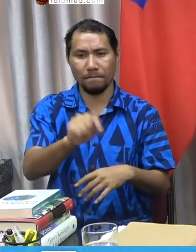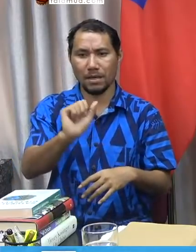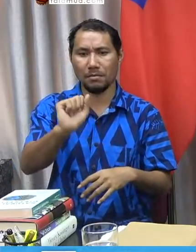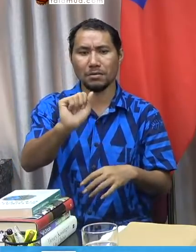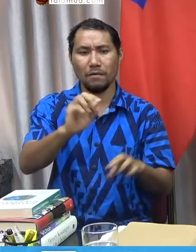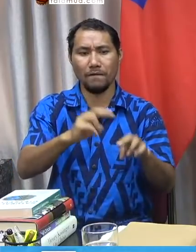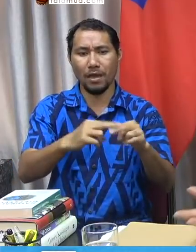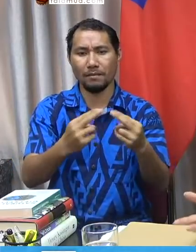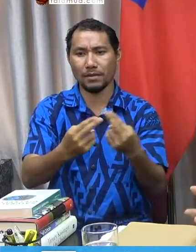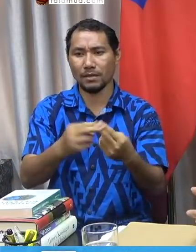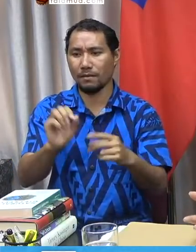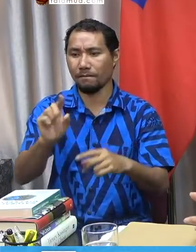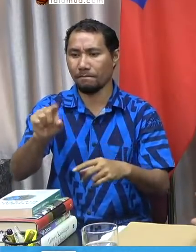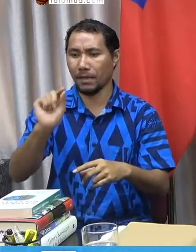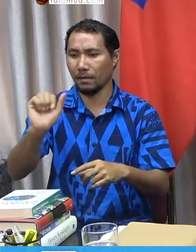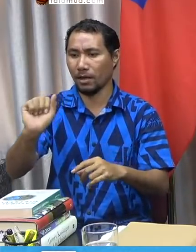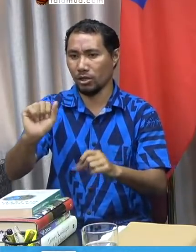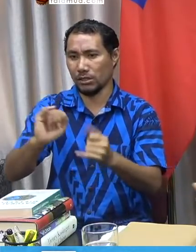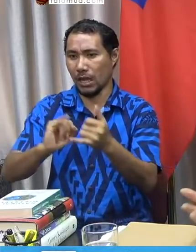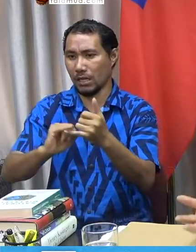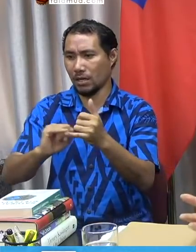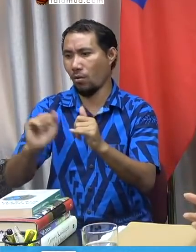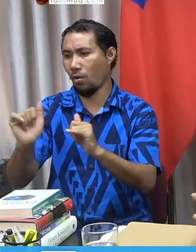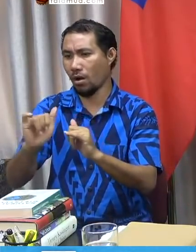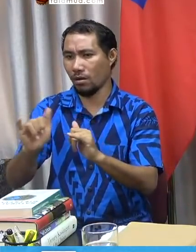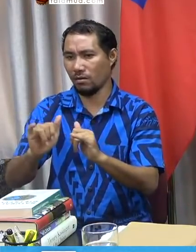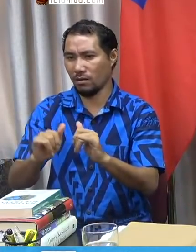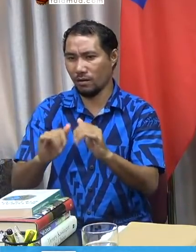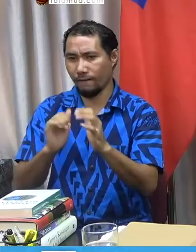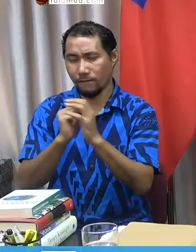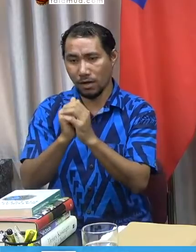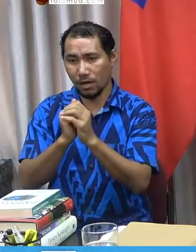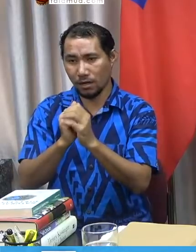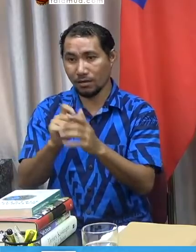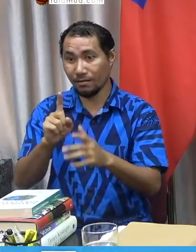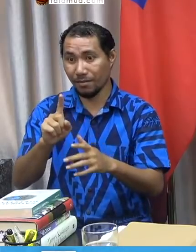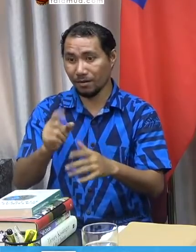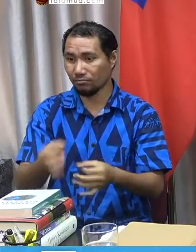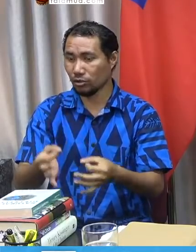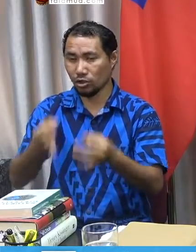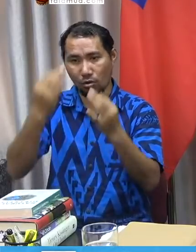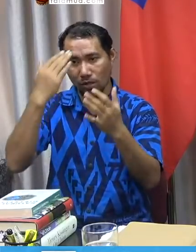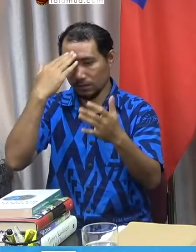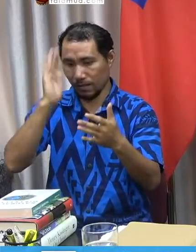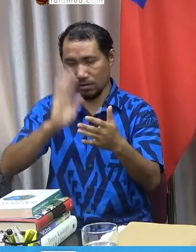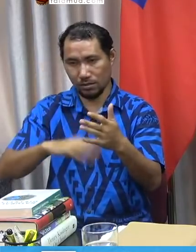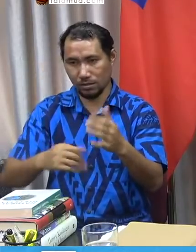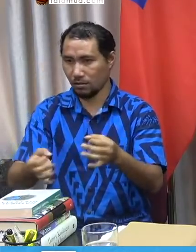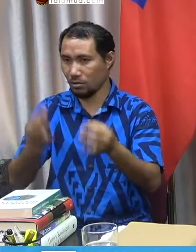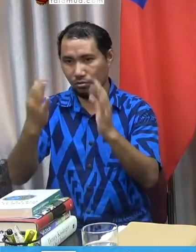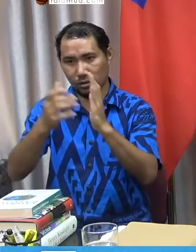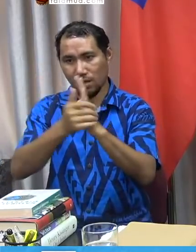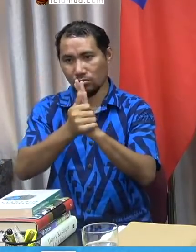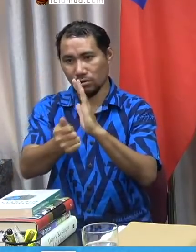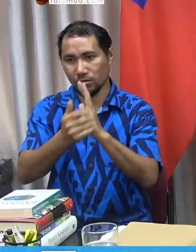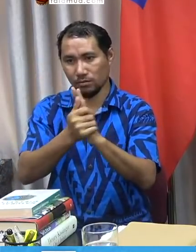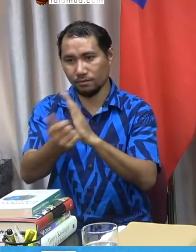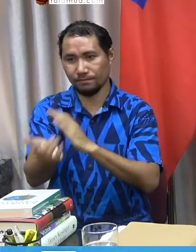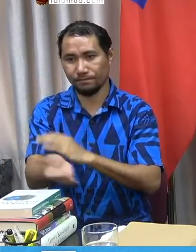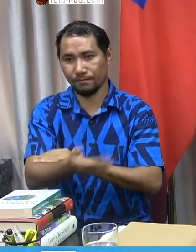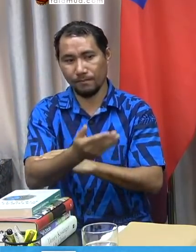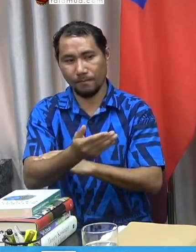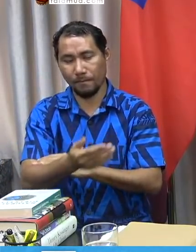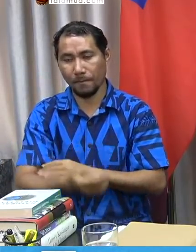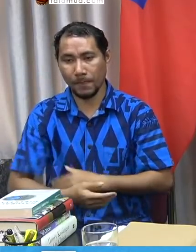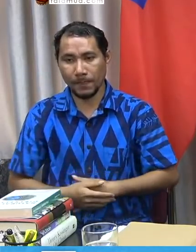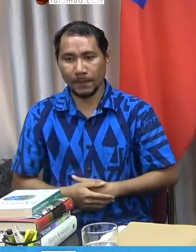lona atali tofi mai sanauō a se tagata e leai se agava'a po se tomai pe o